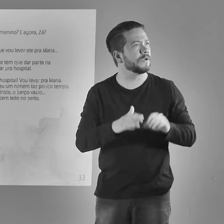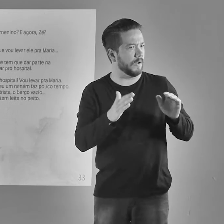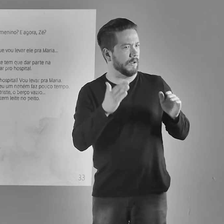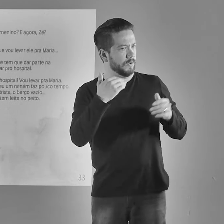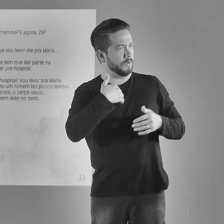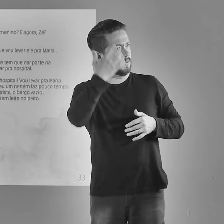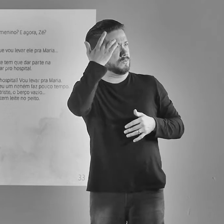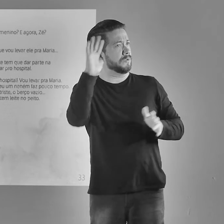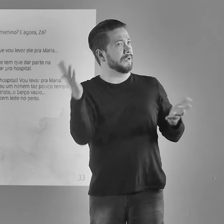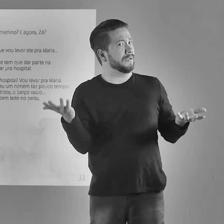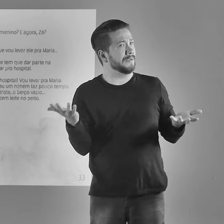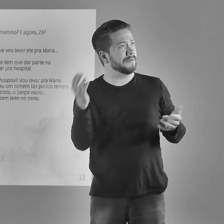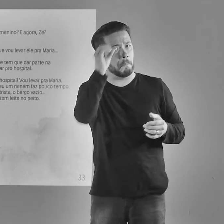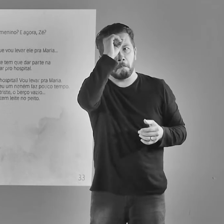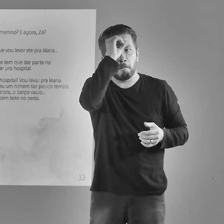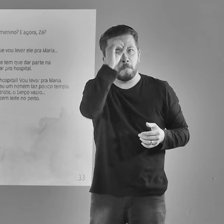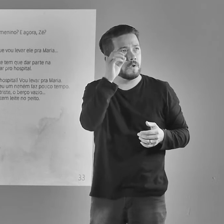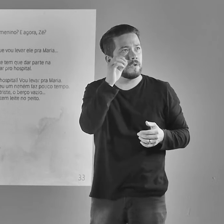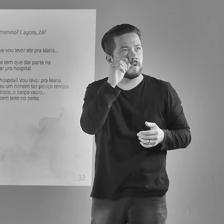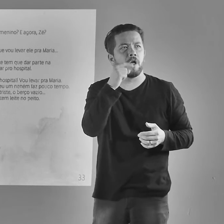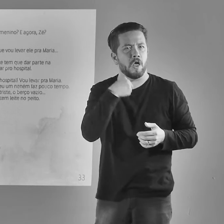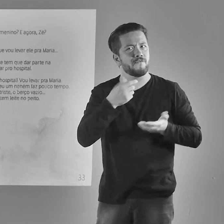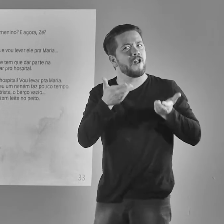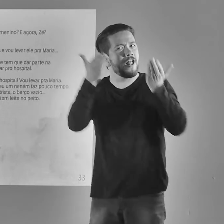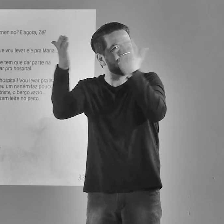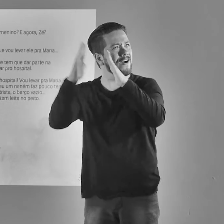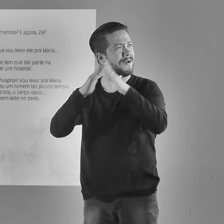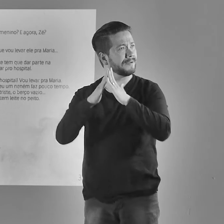E eu lacei? Acho que vou levar ele para Maria.